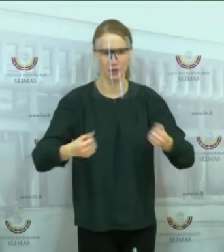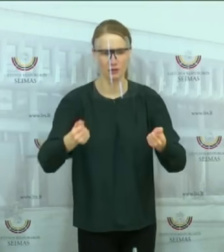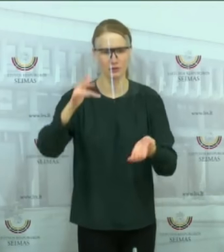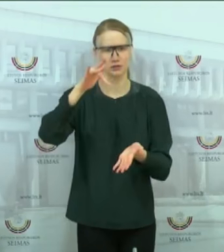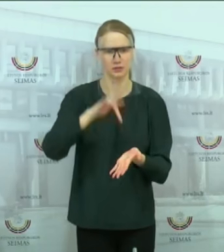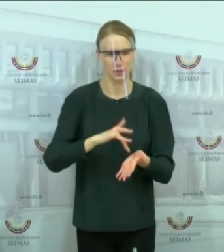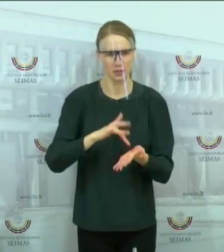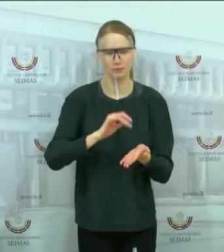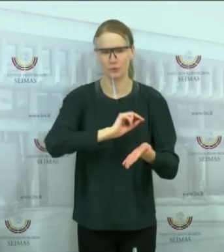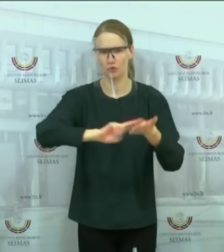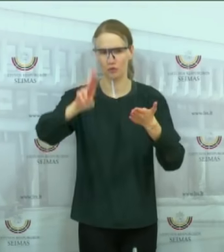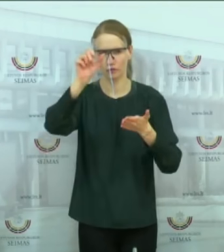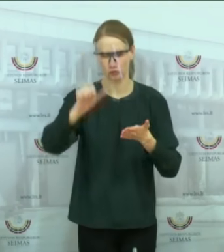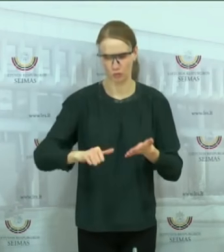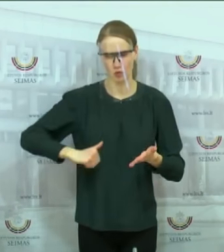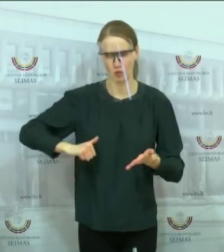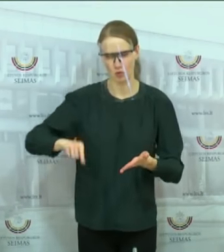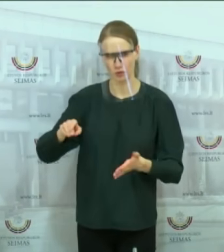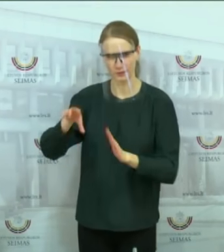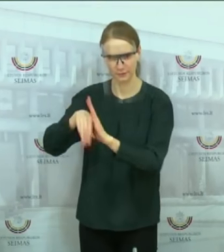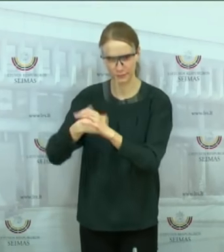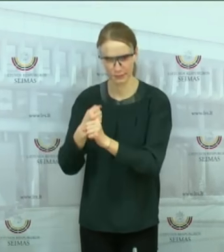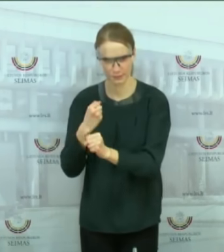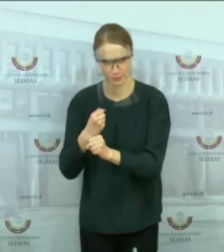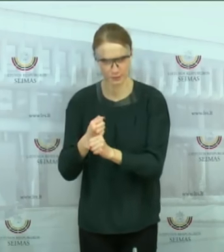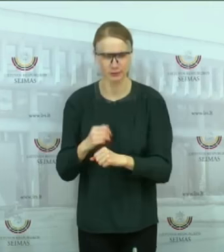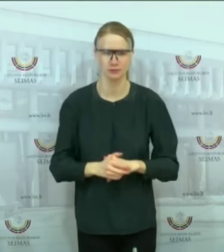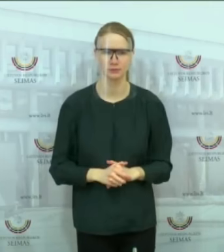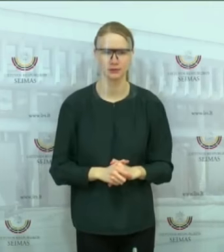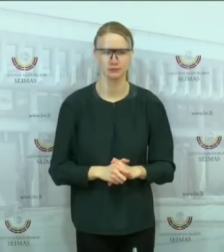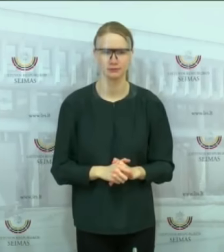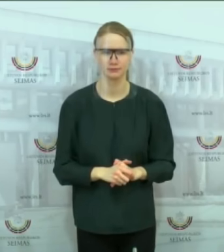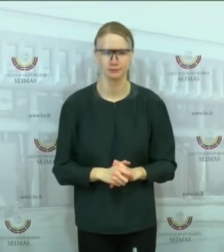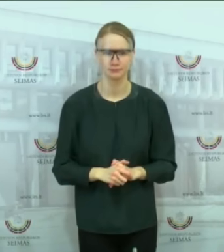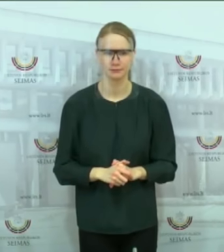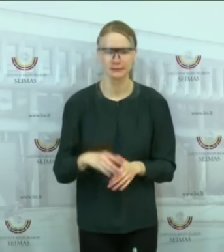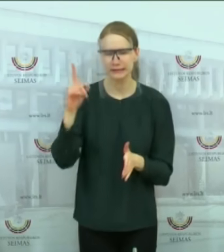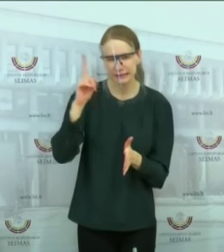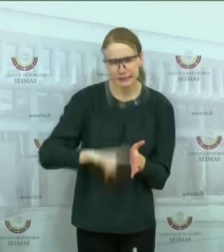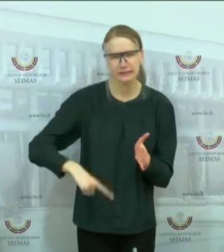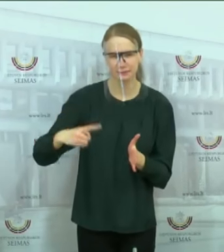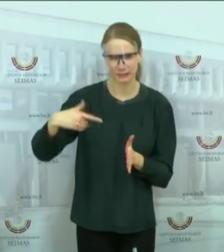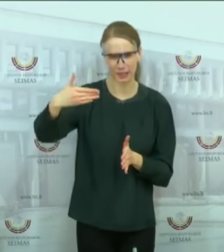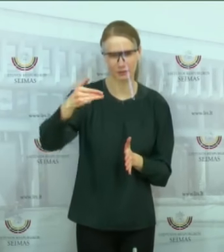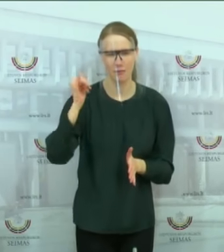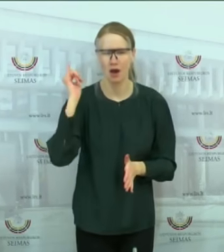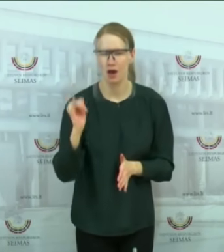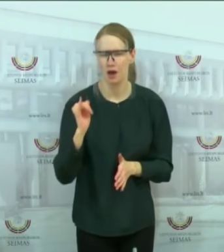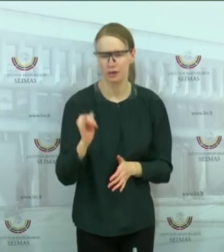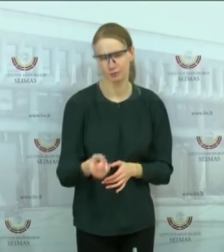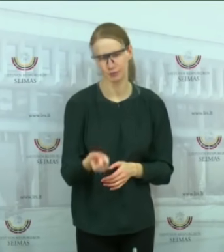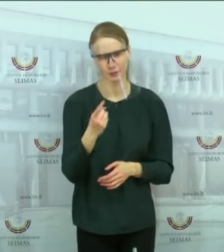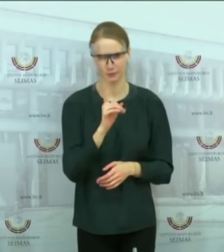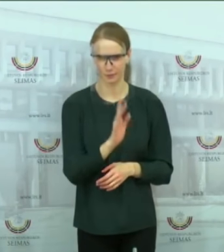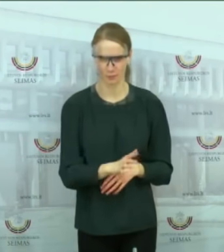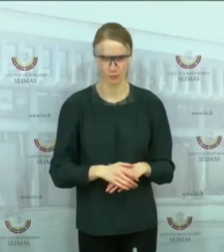specialistai dirba tenai, tai tikėkimės, kad kažkokių labai blogų naujienų iš ten nesužinosim,